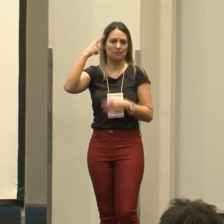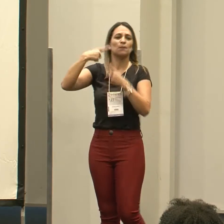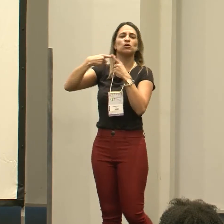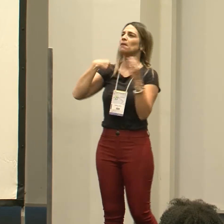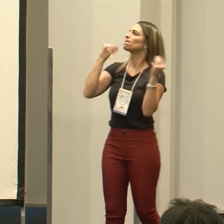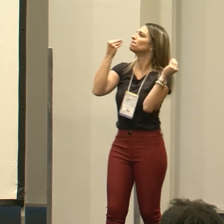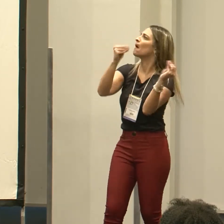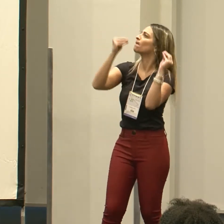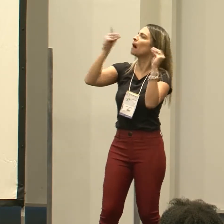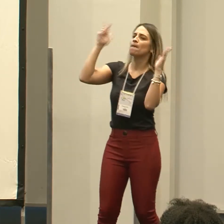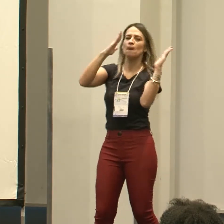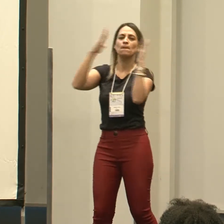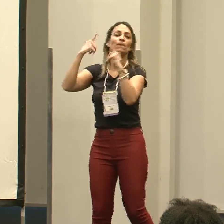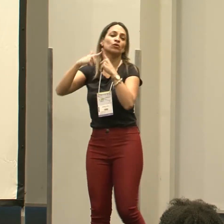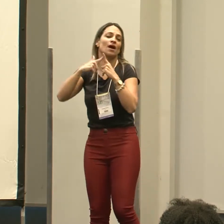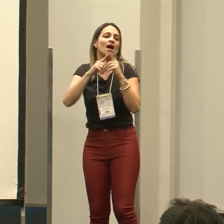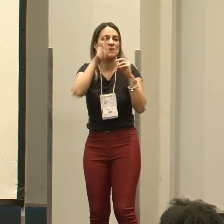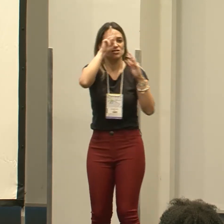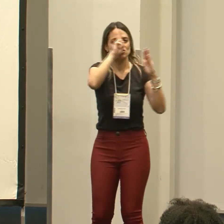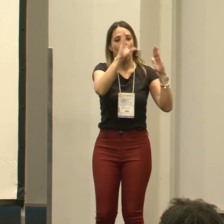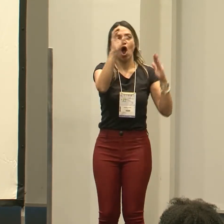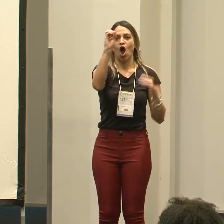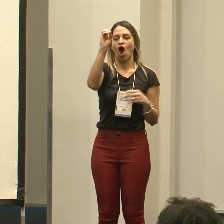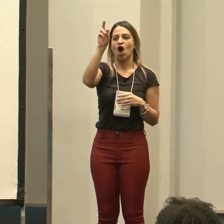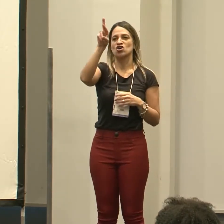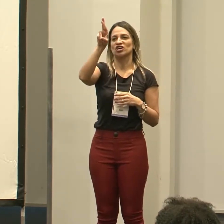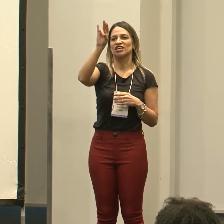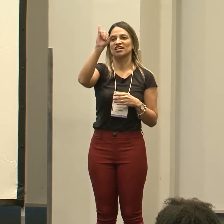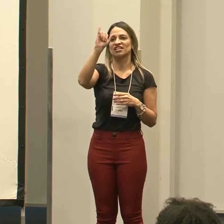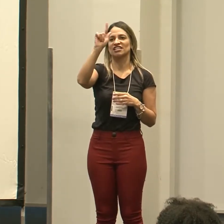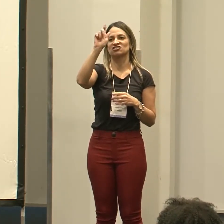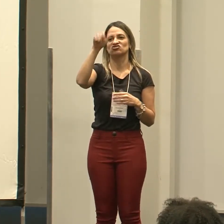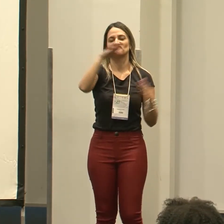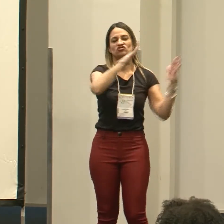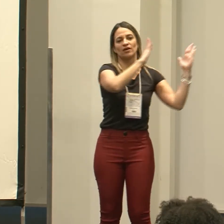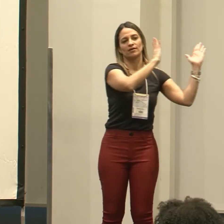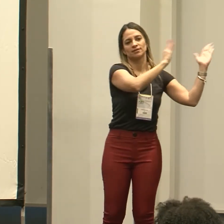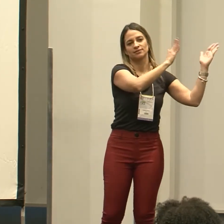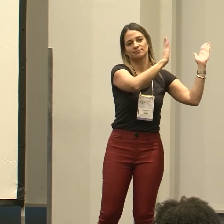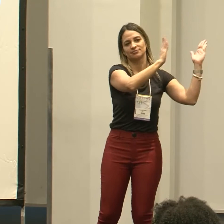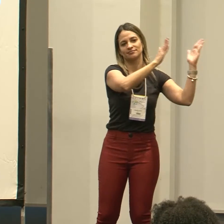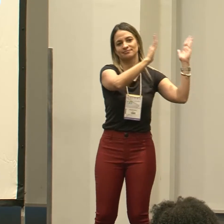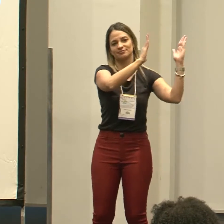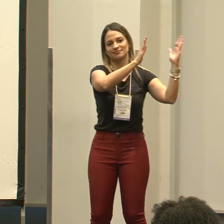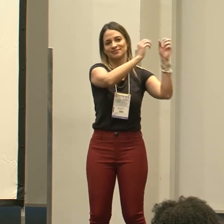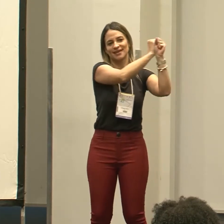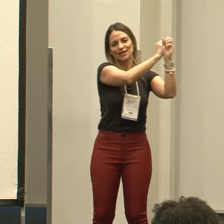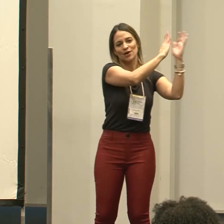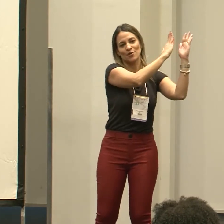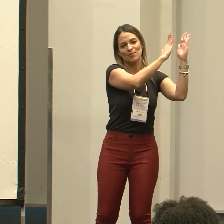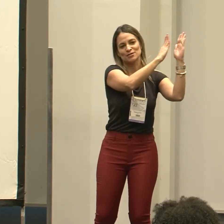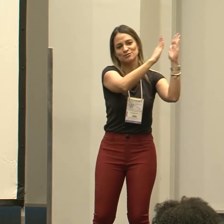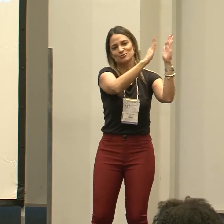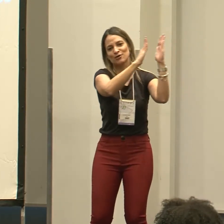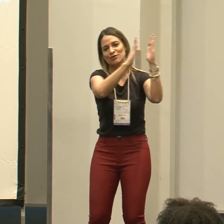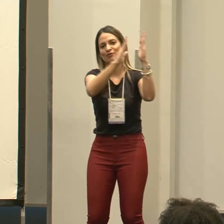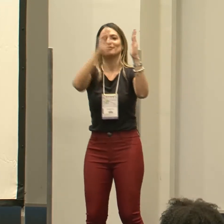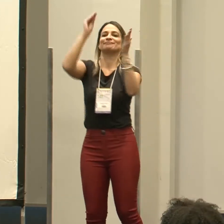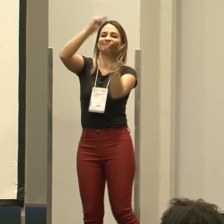Todo mundo já sabe, né? Eu estou colocando passo a passo aqui, porque eu preciso falar da origem. Então, eu vou falando ao